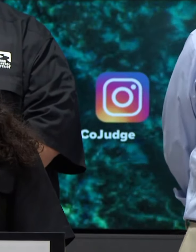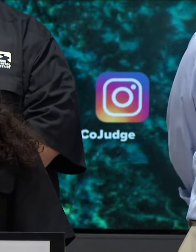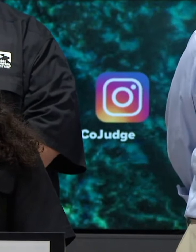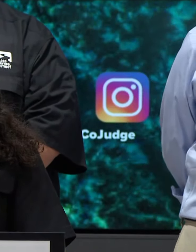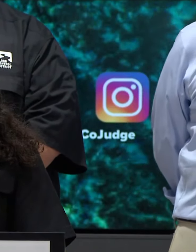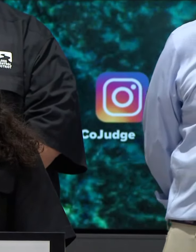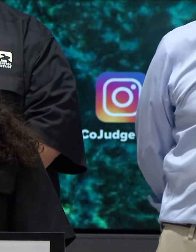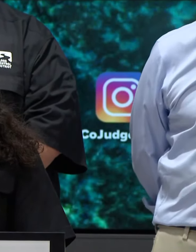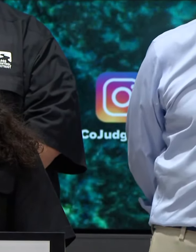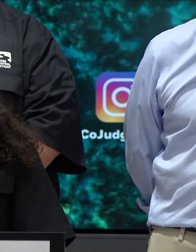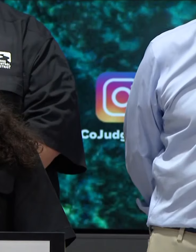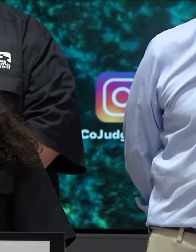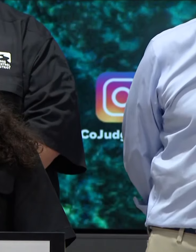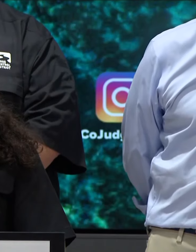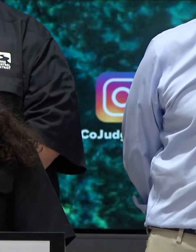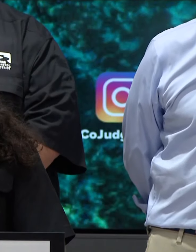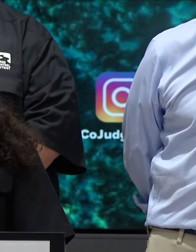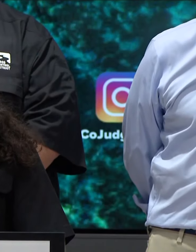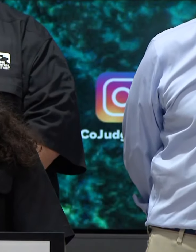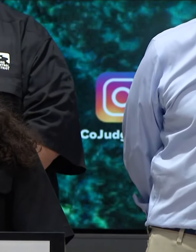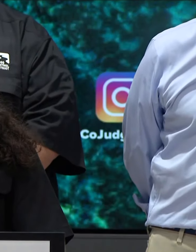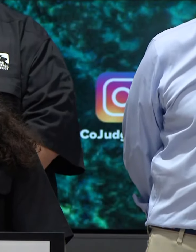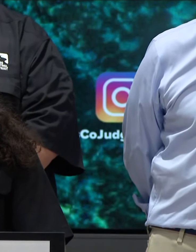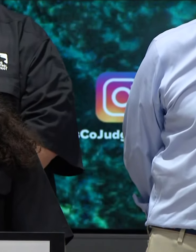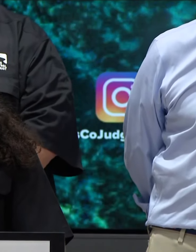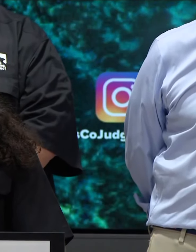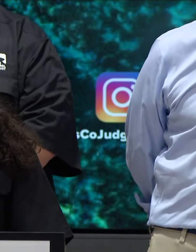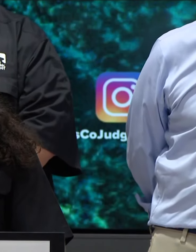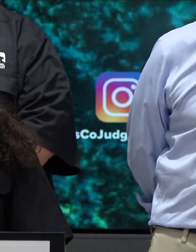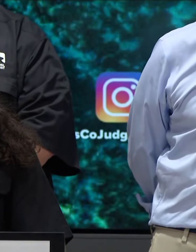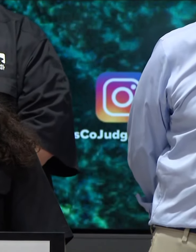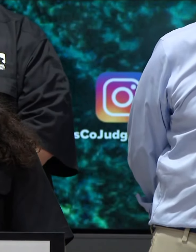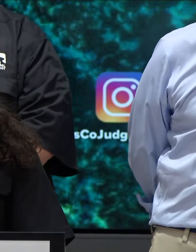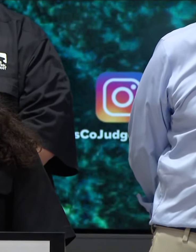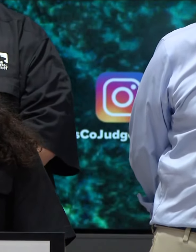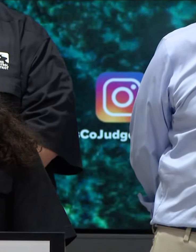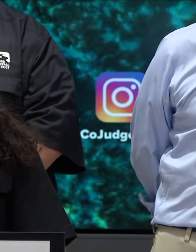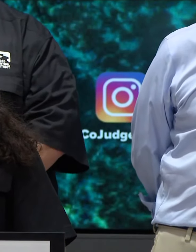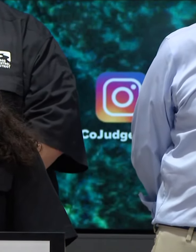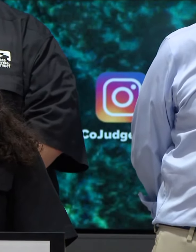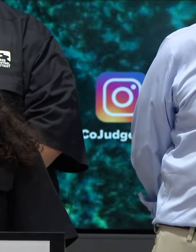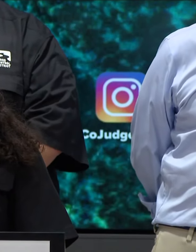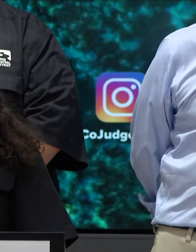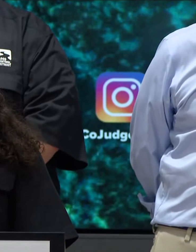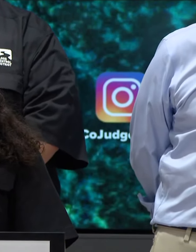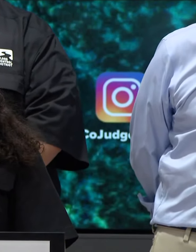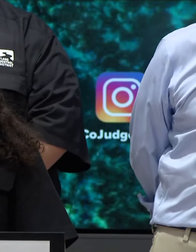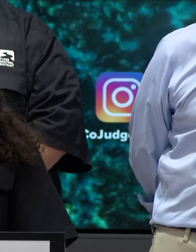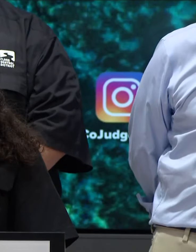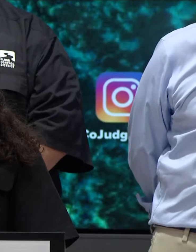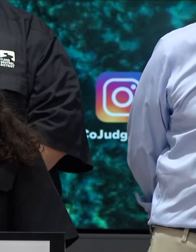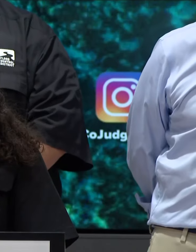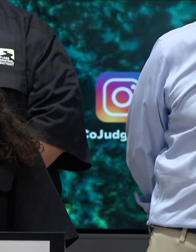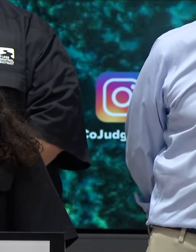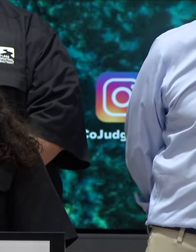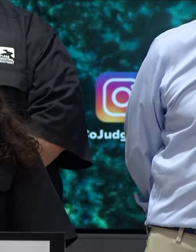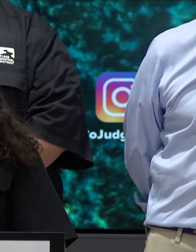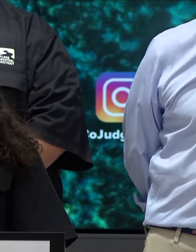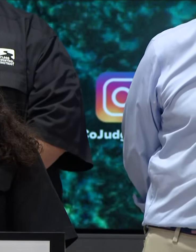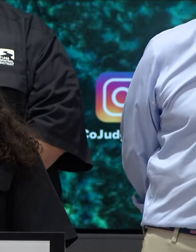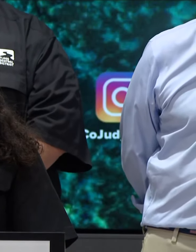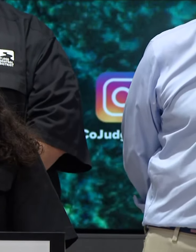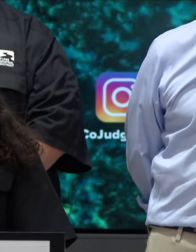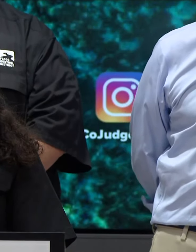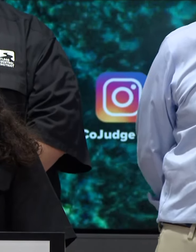esa ayuda. Entonces, ¿qué significa? Significa que podemos recibir recursos más rápidamente. Por ejemplo, ayer el hospital de